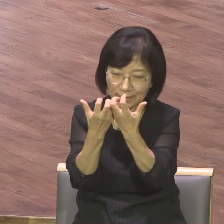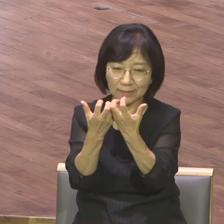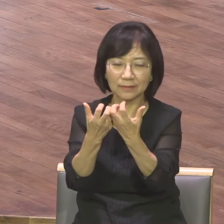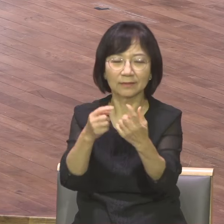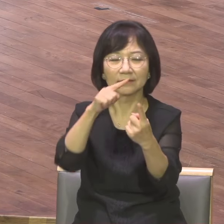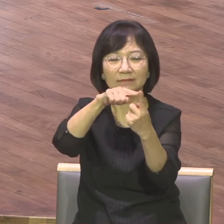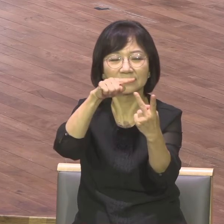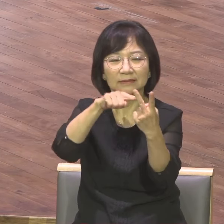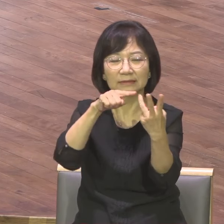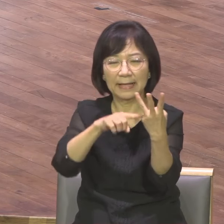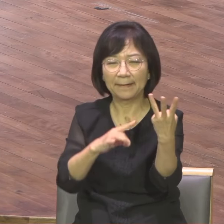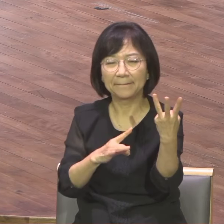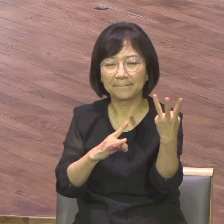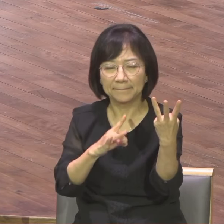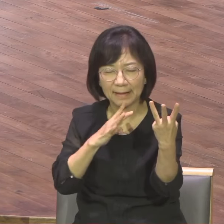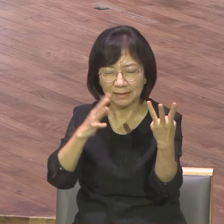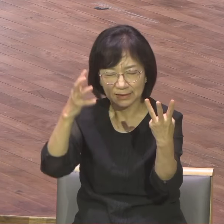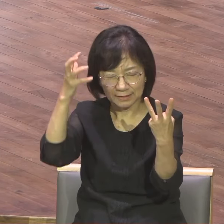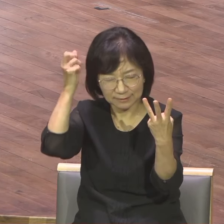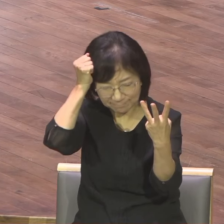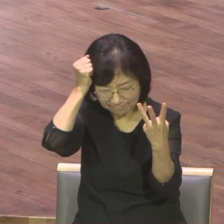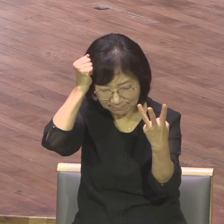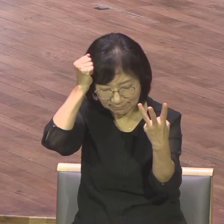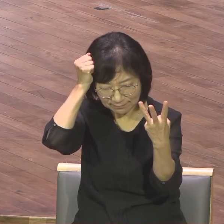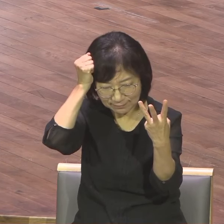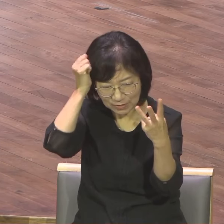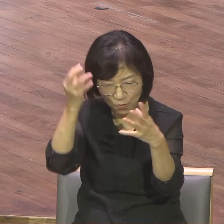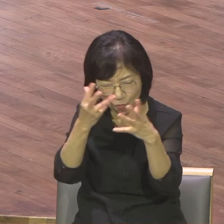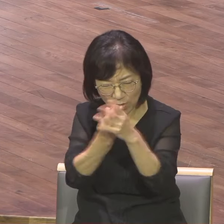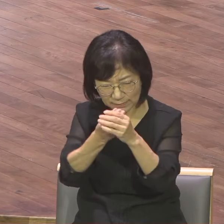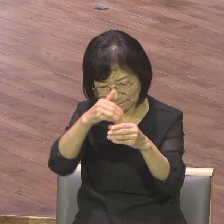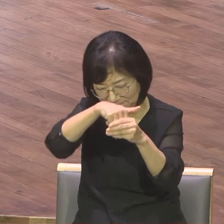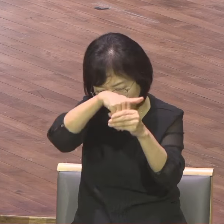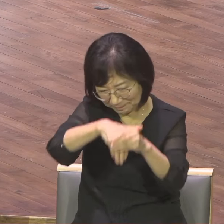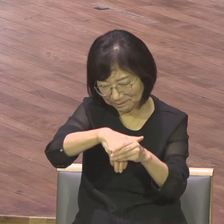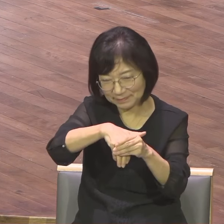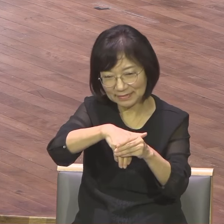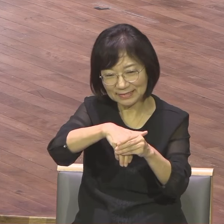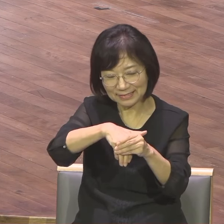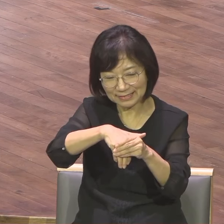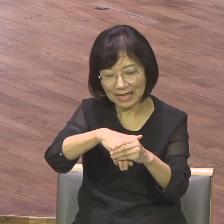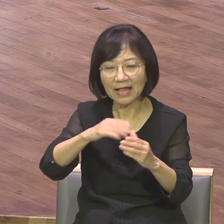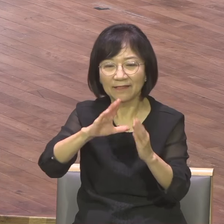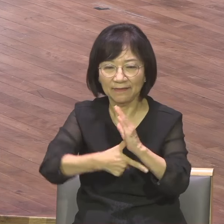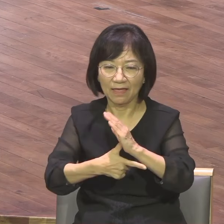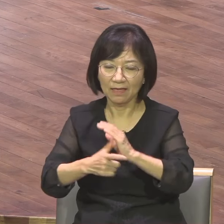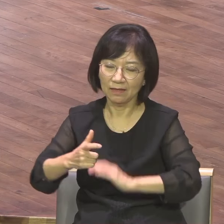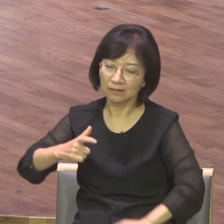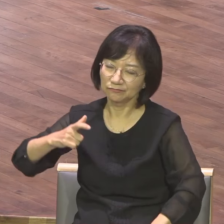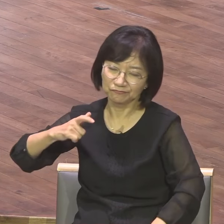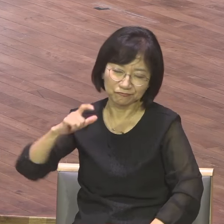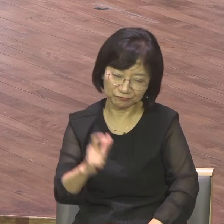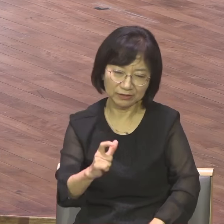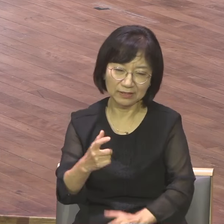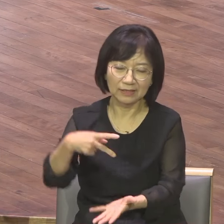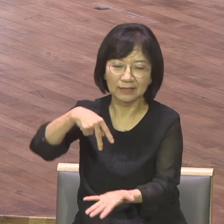이 삶 속에 각인 뿌리 체질화가 되어 있는 만큼 굳게 서게 되어 있어요.